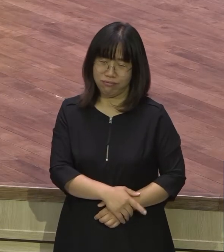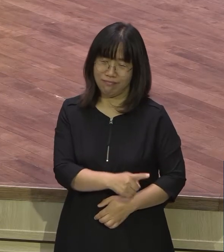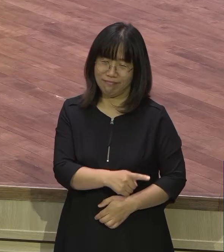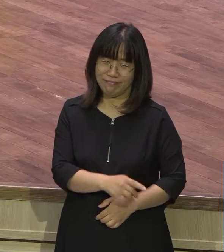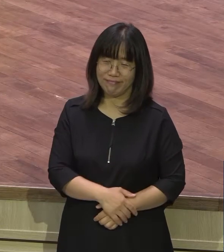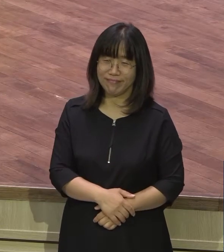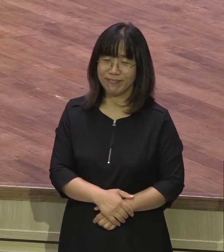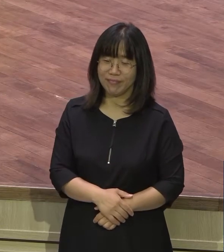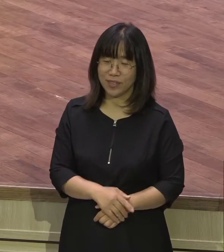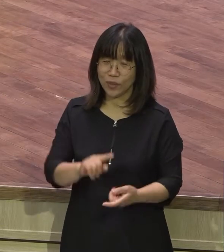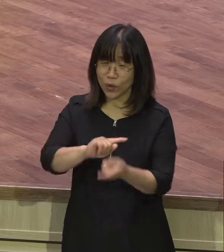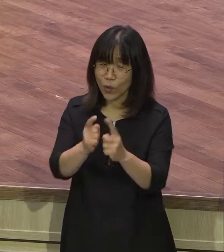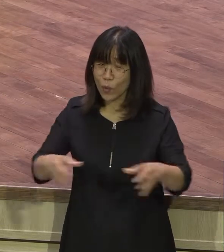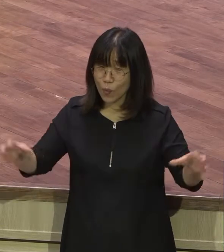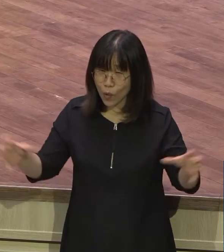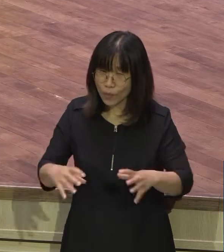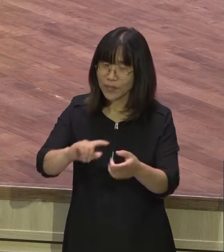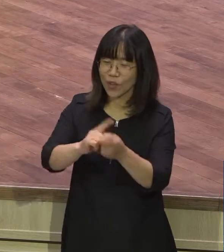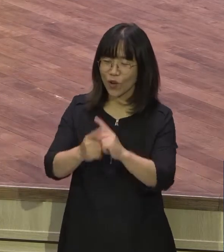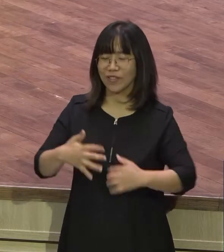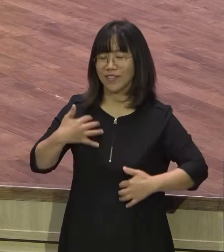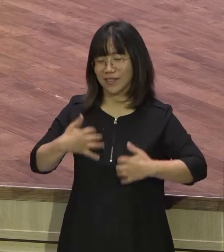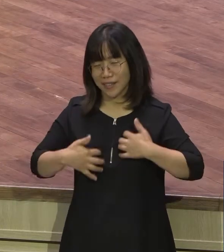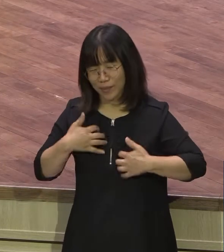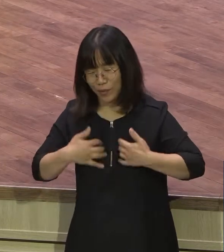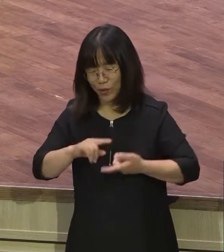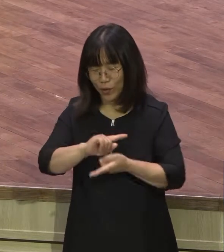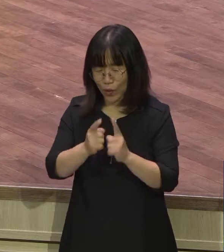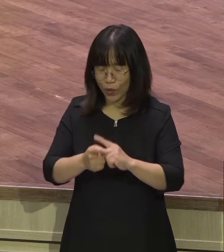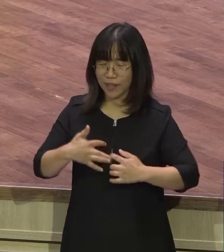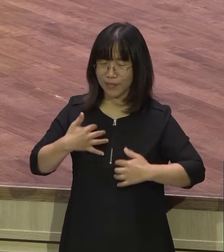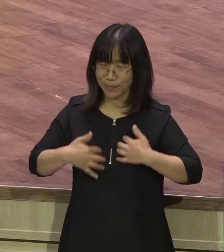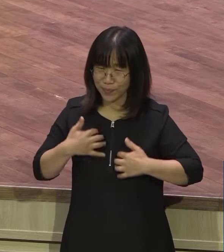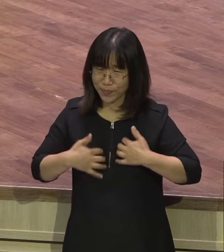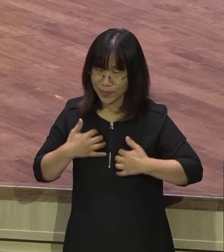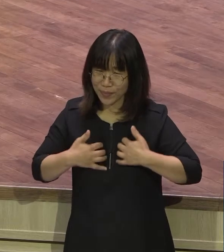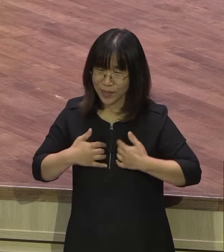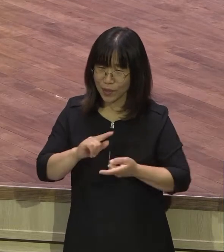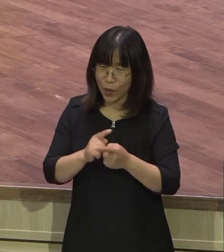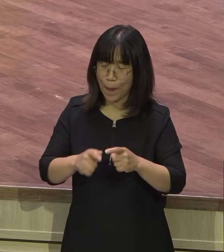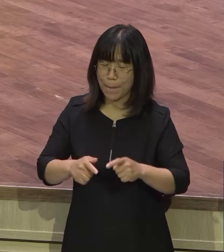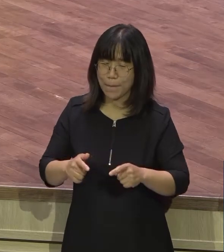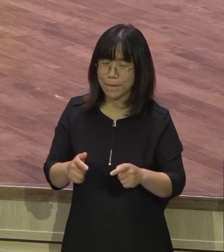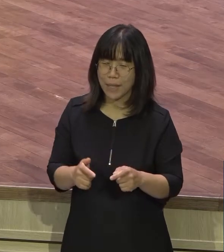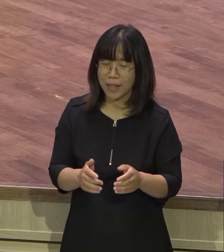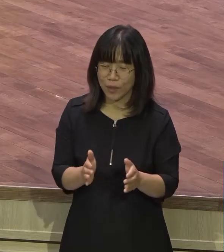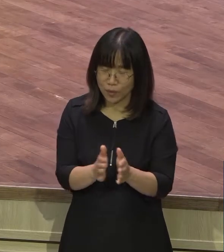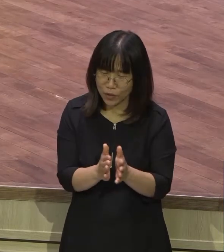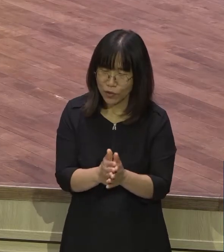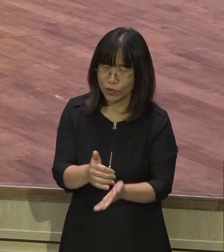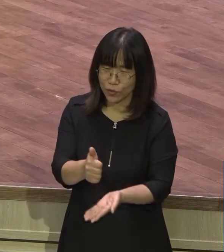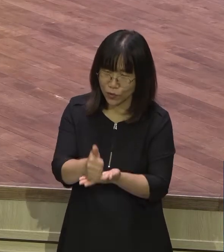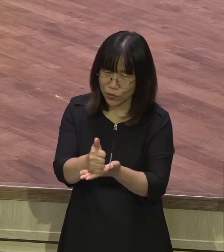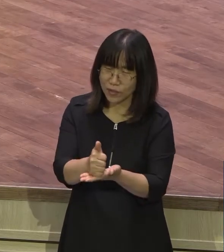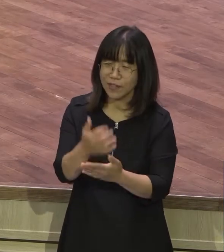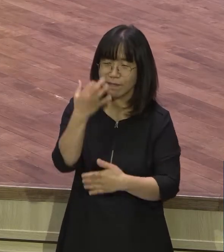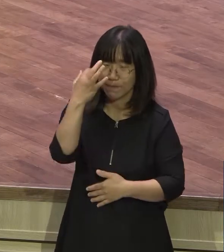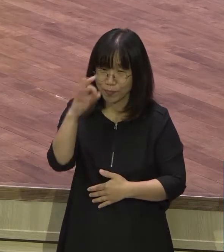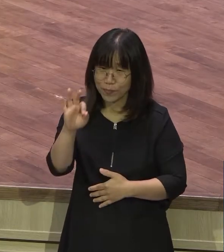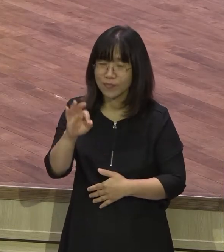모일 때마다 서로 인정하고 세워주고 악수하고 박수치고 인정하고 서로 인정하고